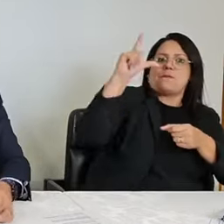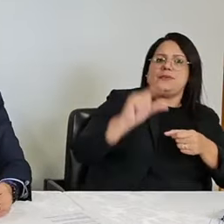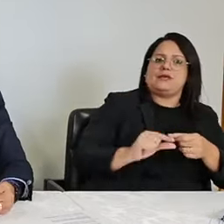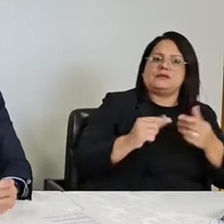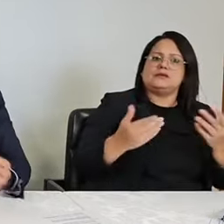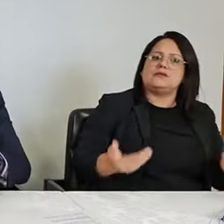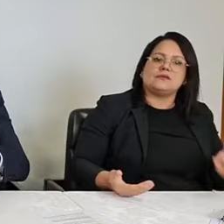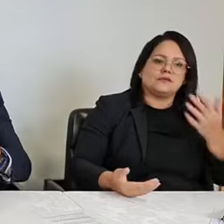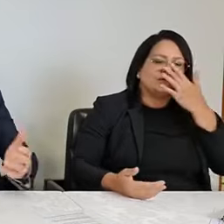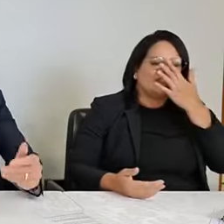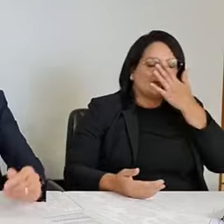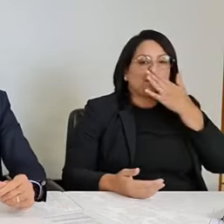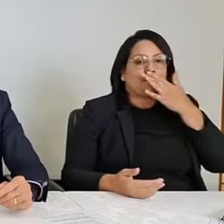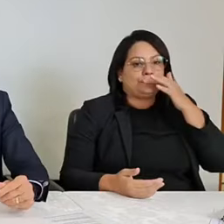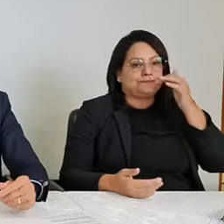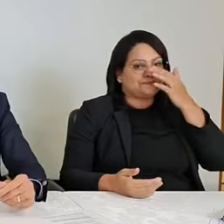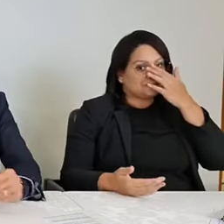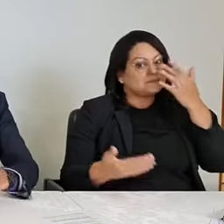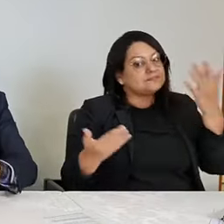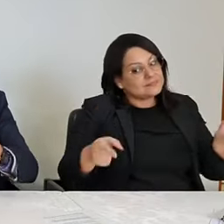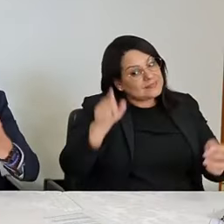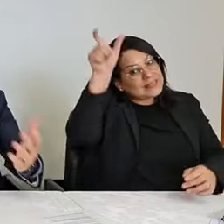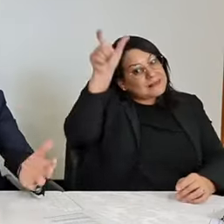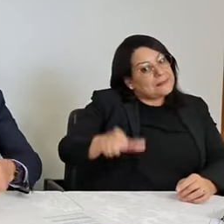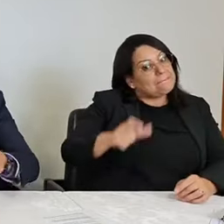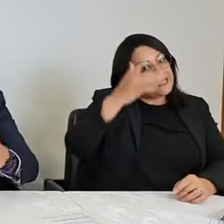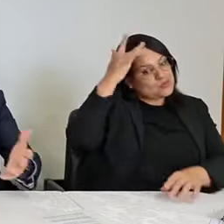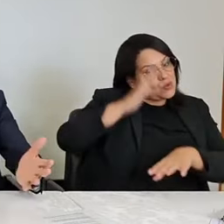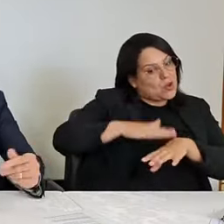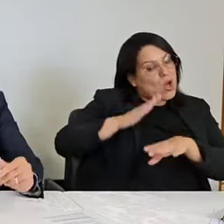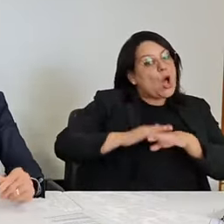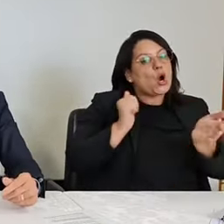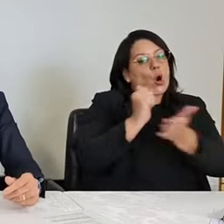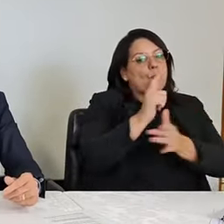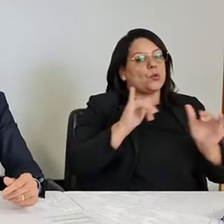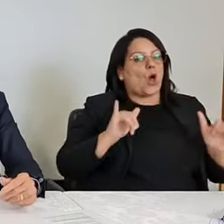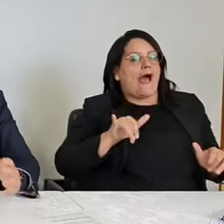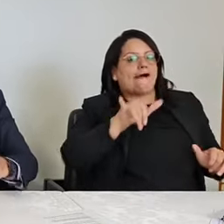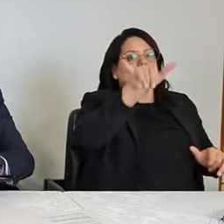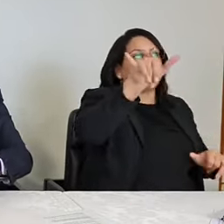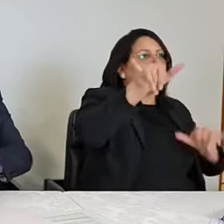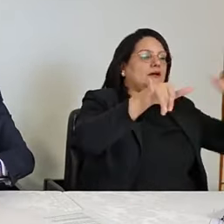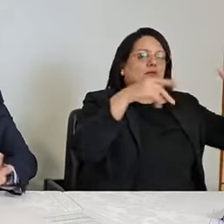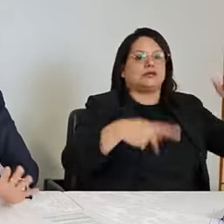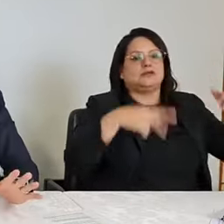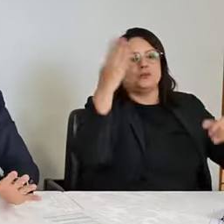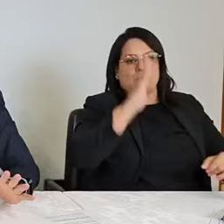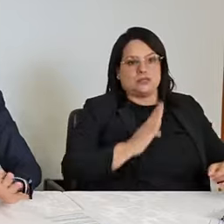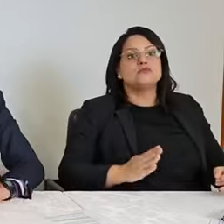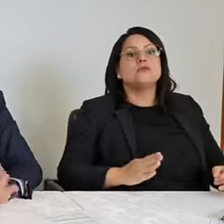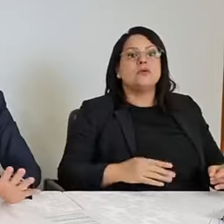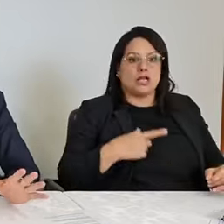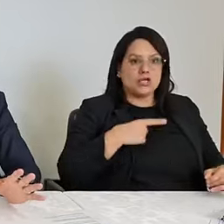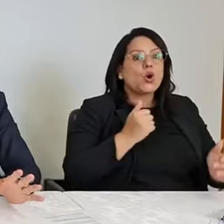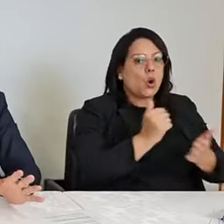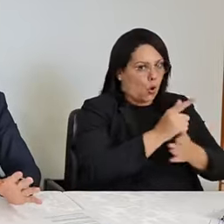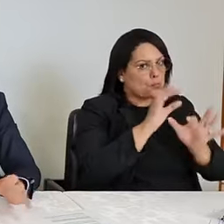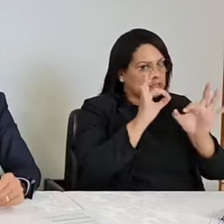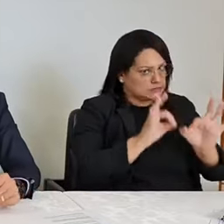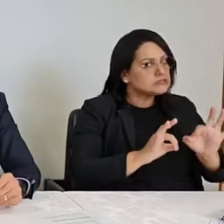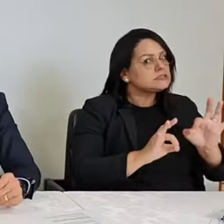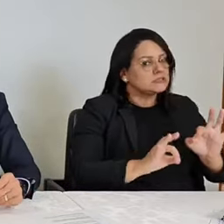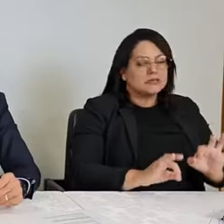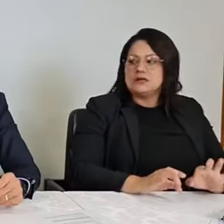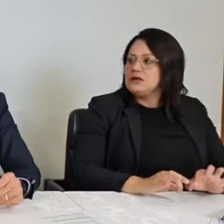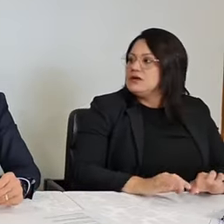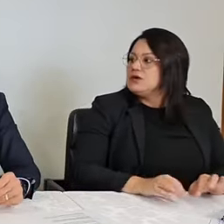diferença ficava aí com essas pessoas que compraram jatinhos aqui no Brasil. A compra era legal, nada de legal. Mas o senhor podia